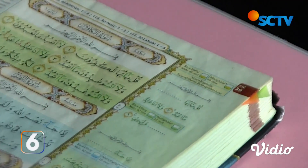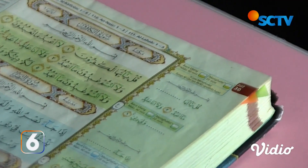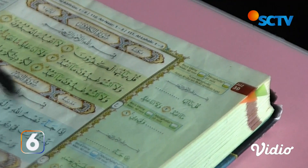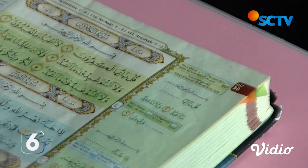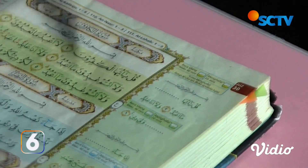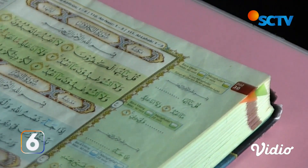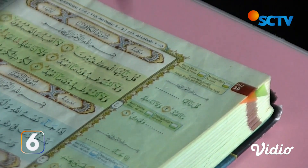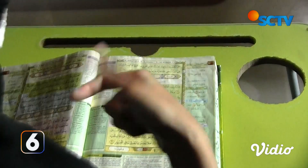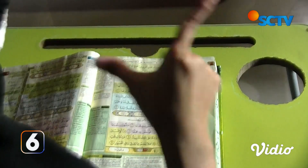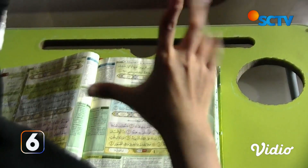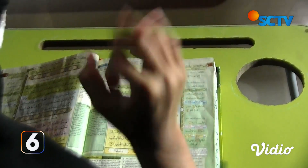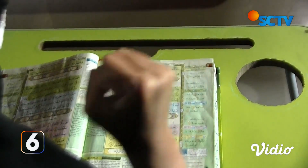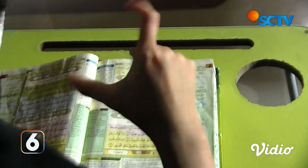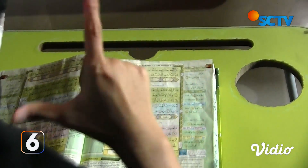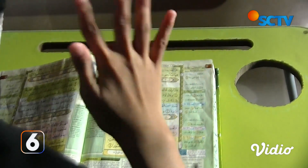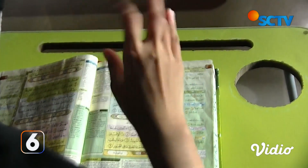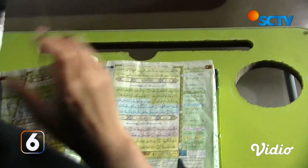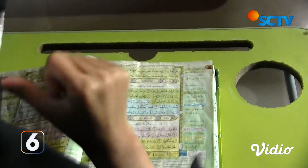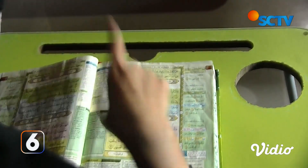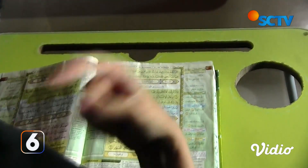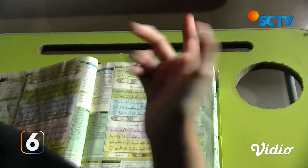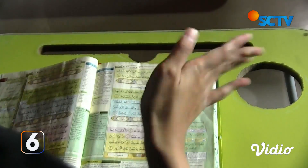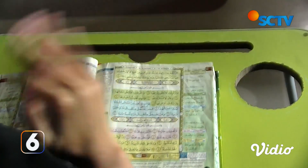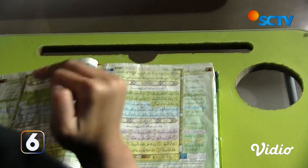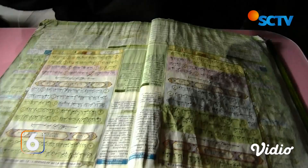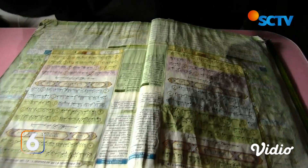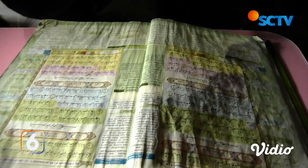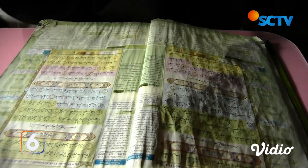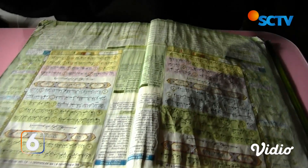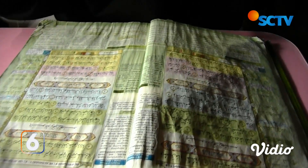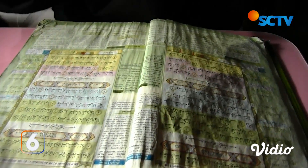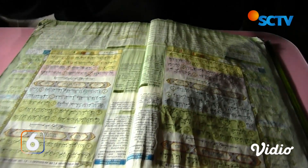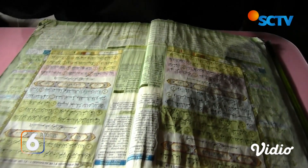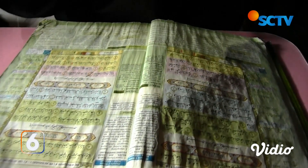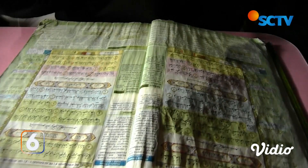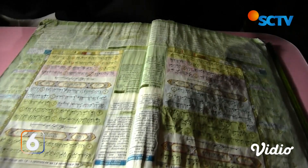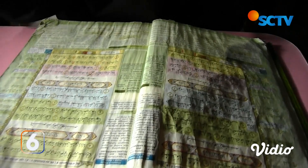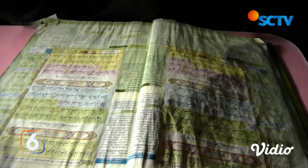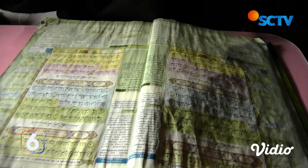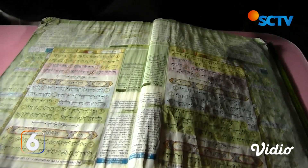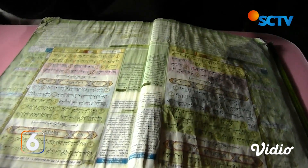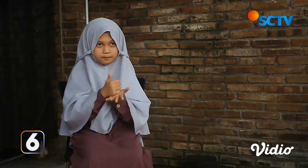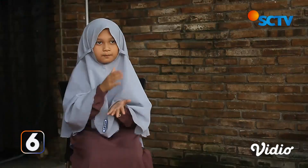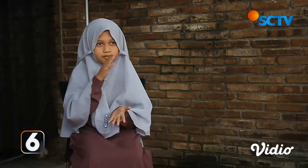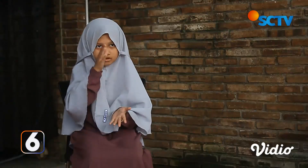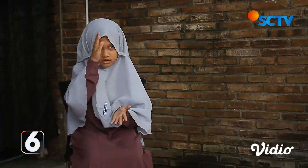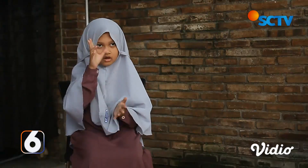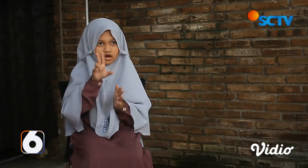dari Semarang. Karena saya mau hafal Quran 30 juz untuk